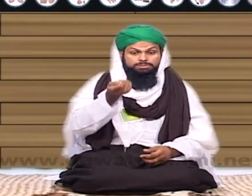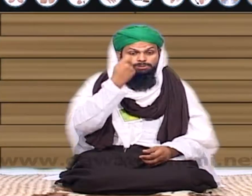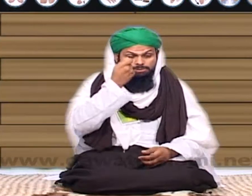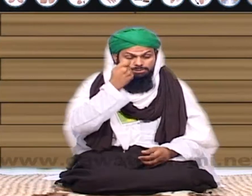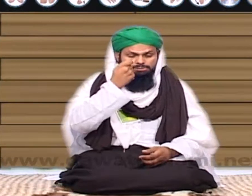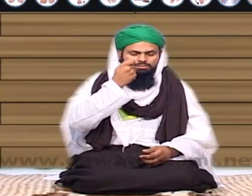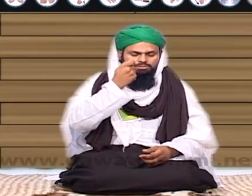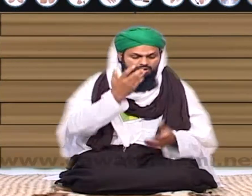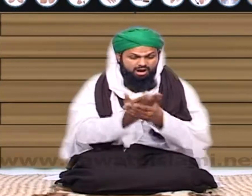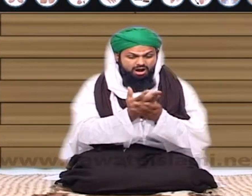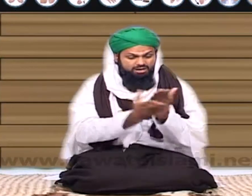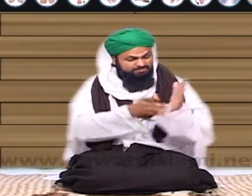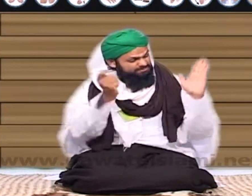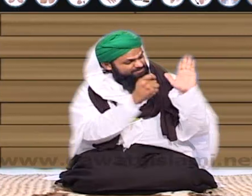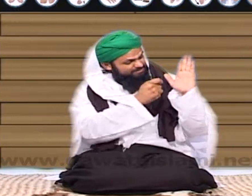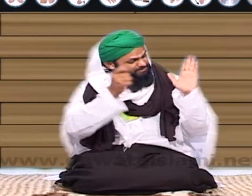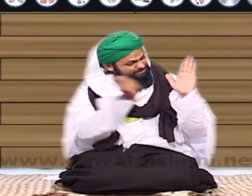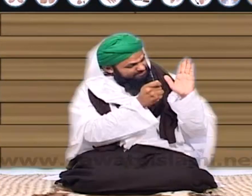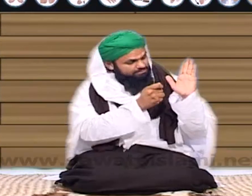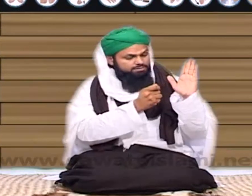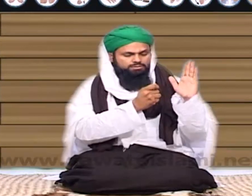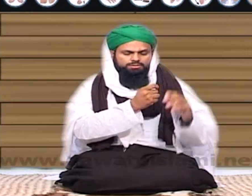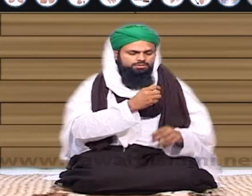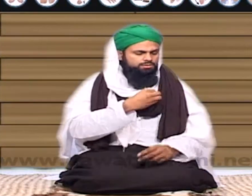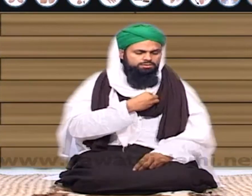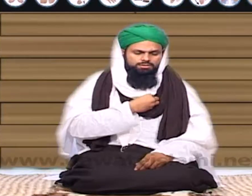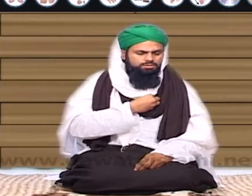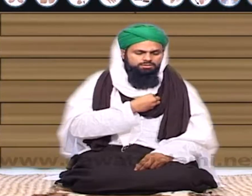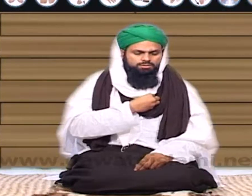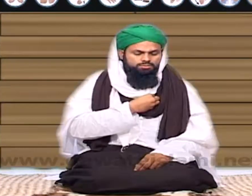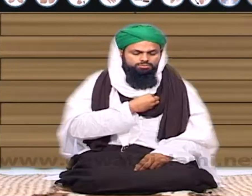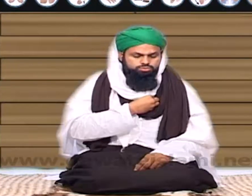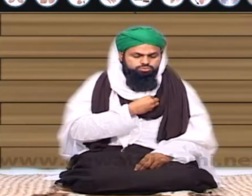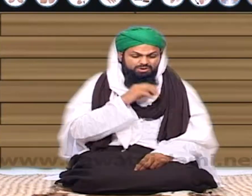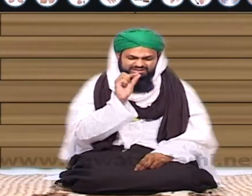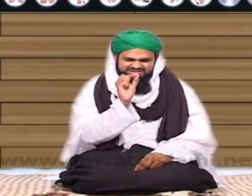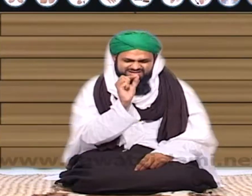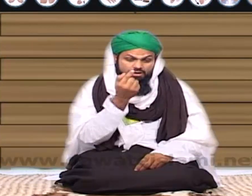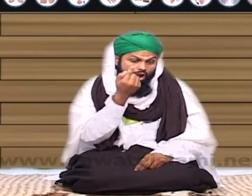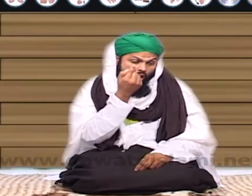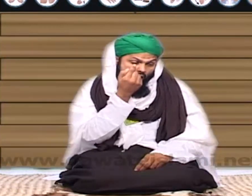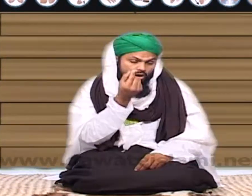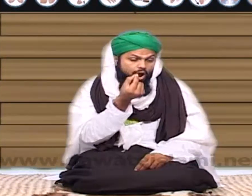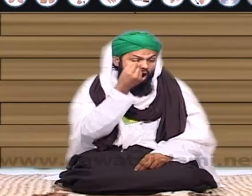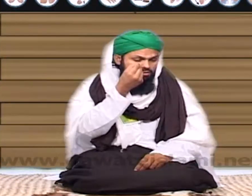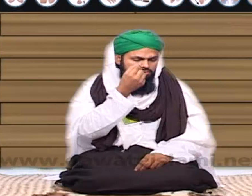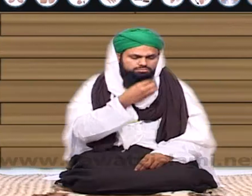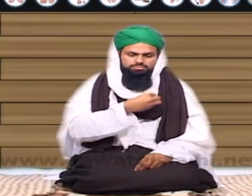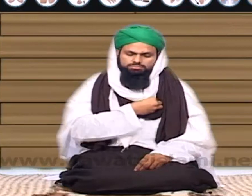کیلیں، آنکھوں میں کیلیں، ہاتھ پاؤں میں کیلیں۔ آپ اندازہ کریں، آنکھ میں معمولی سا